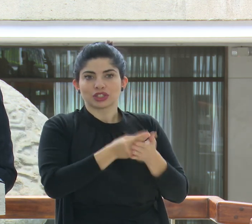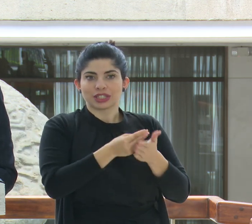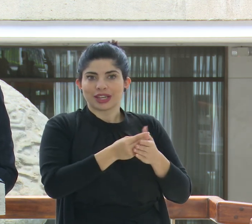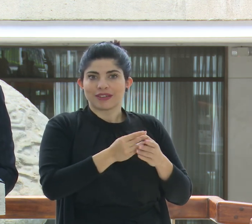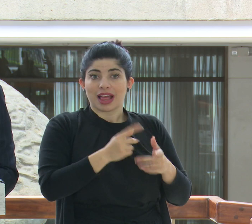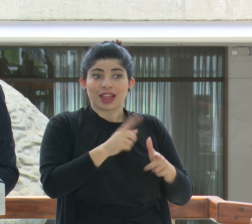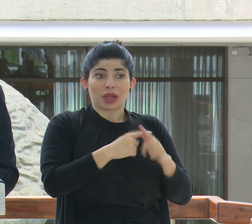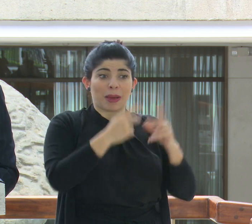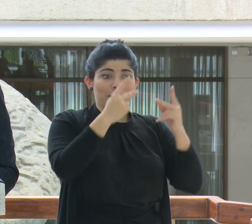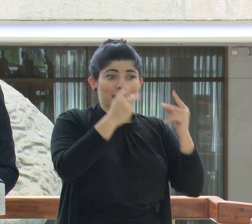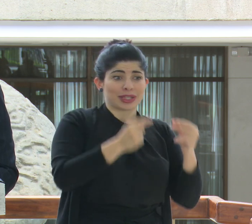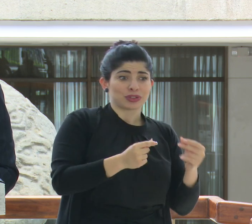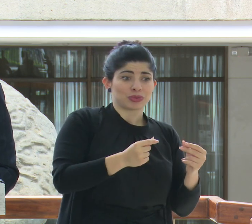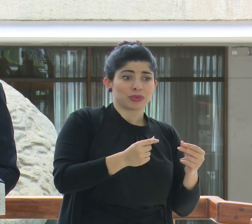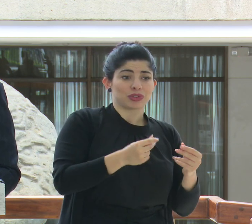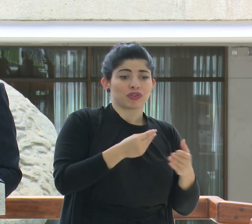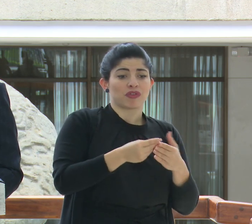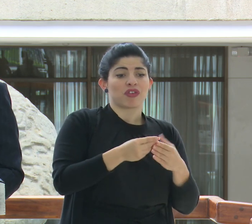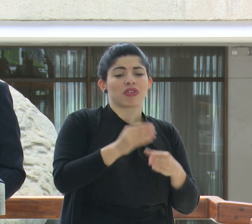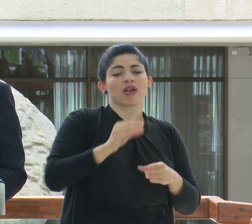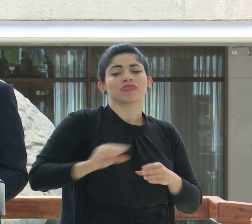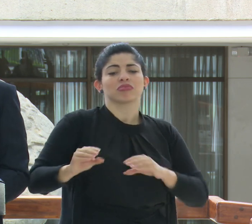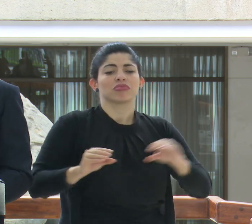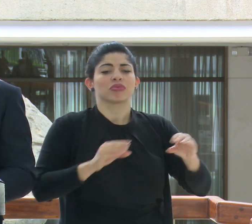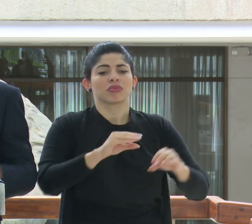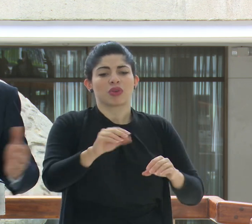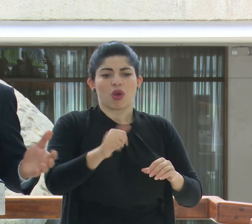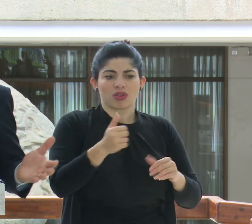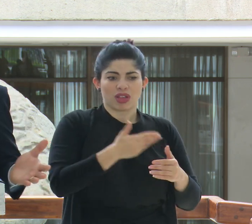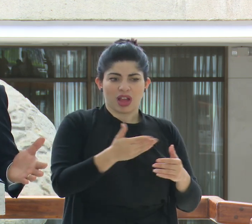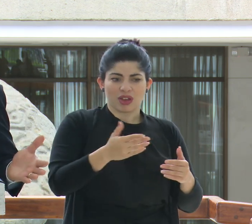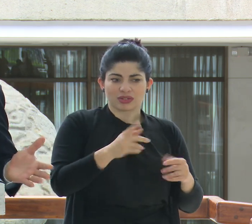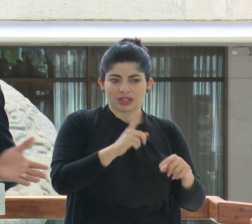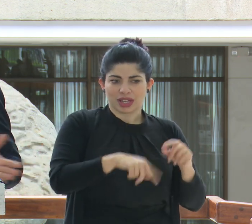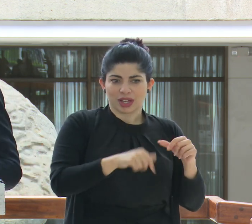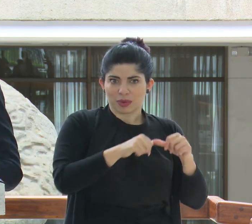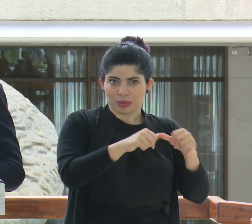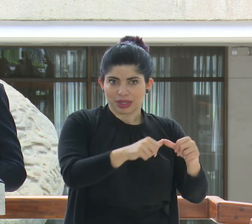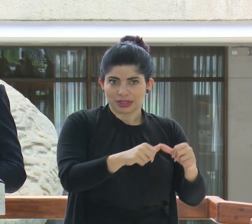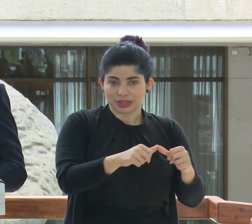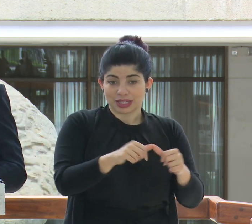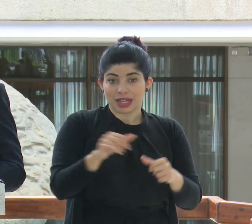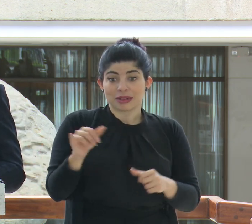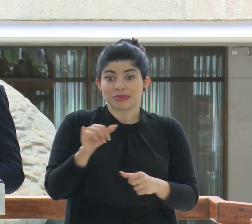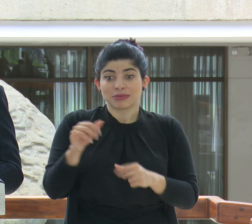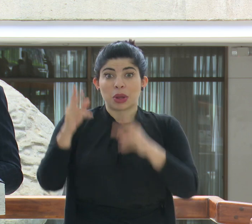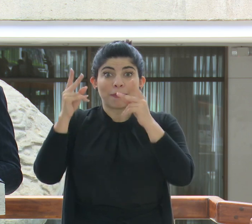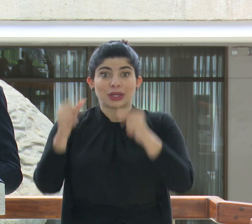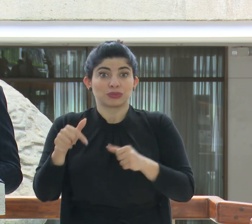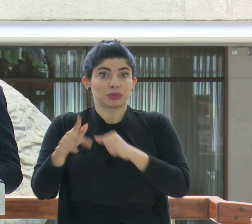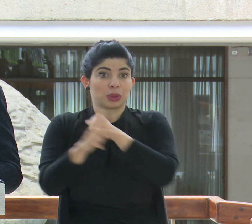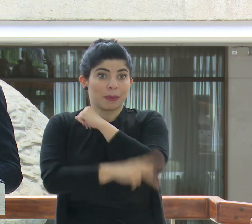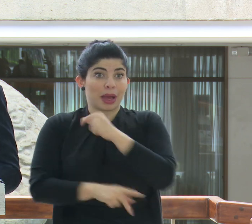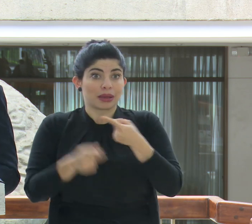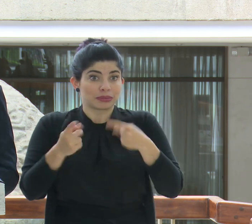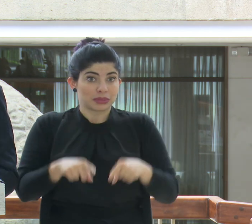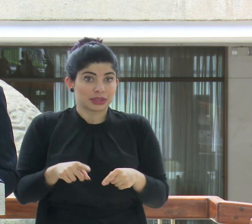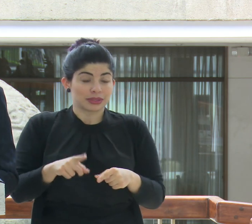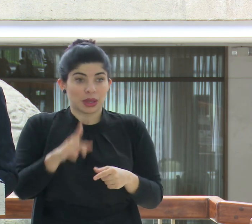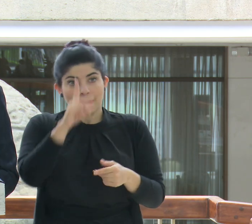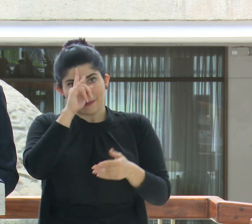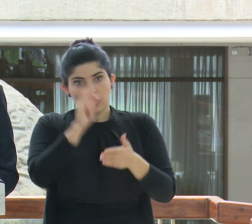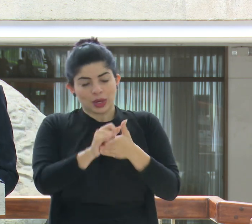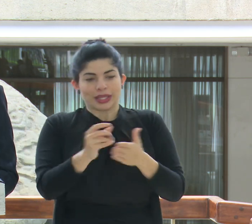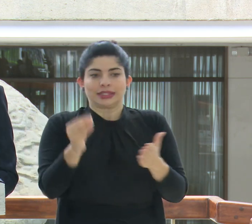los presupuestos financiaban cosas que venían siendo no sostenibles. En cuenta lo que llegó a ser el propio presupuesto de la República, que por